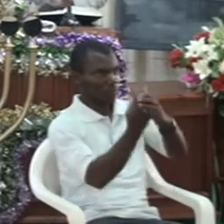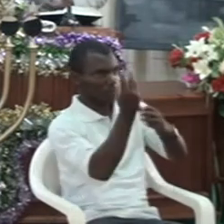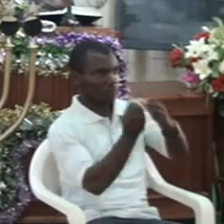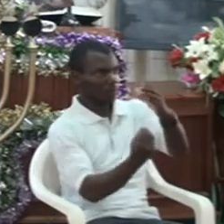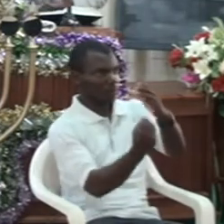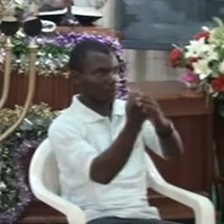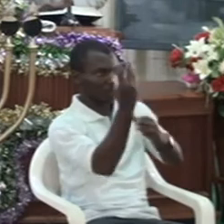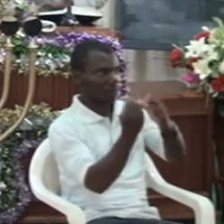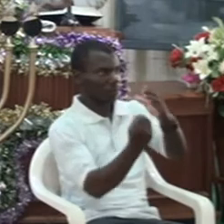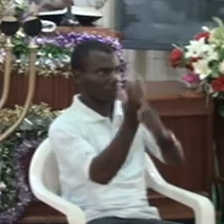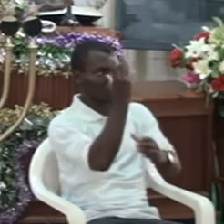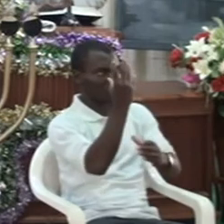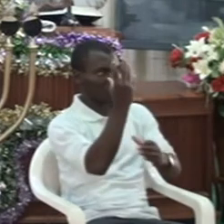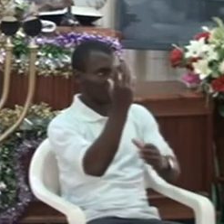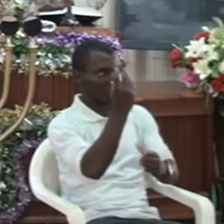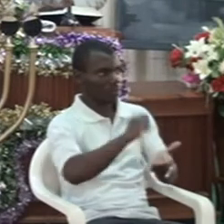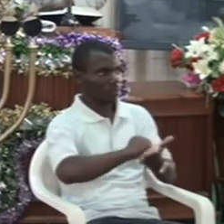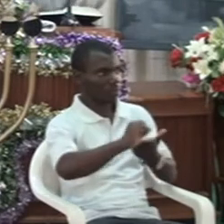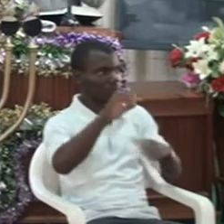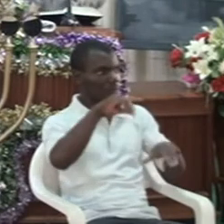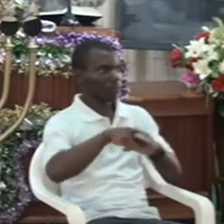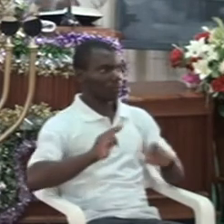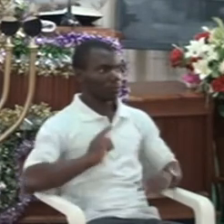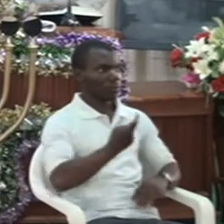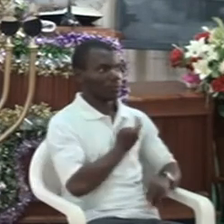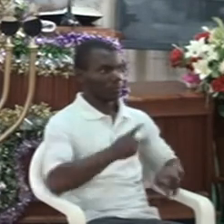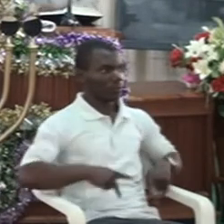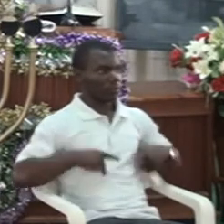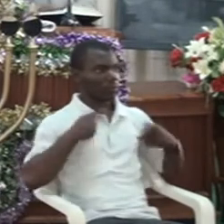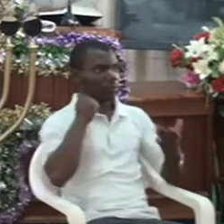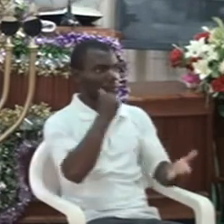c'est la parole de Dieu qui produit la sanctification dans notre vie.